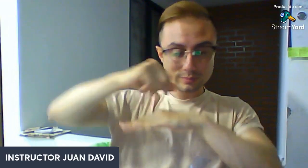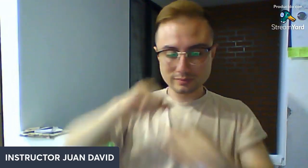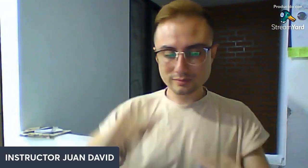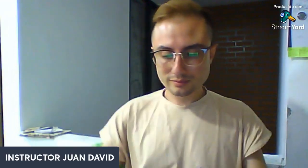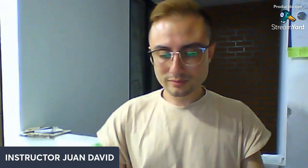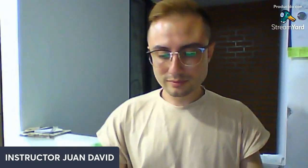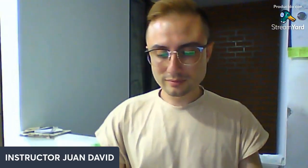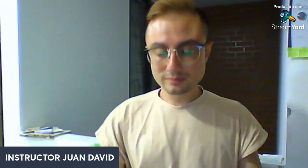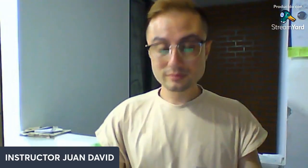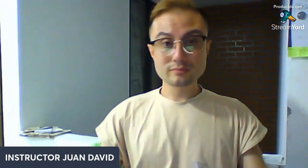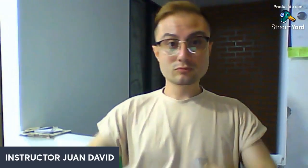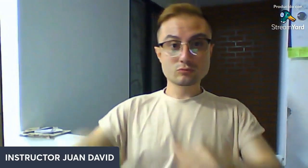Terrestres,